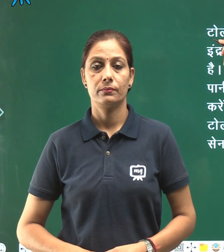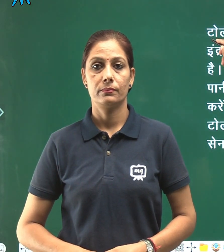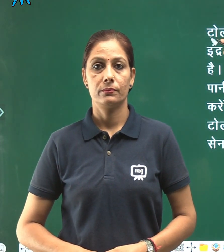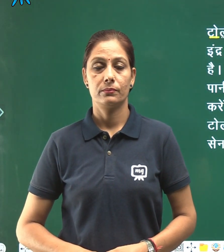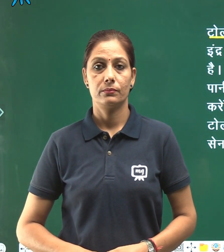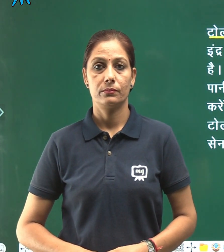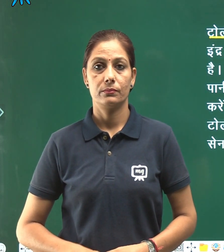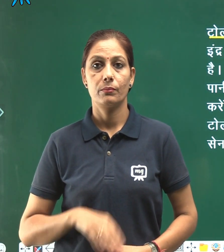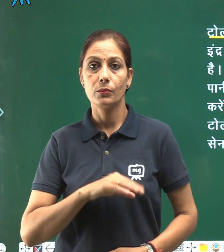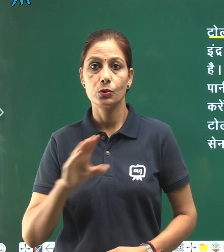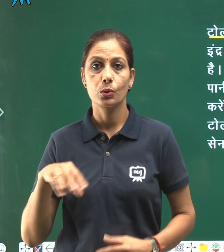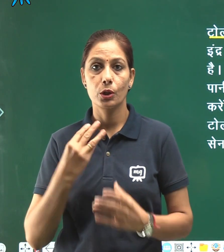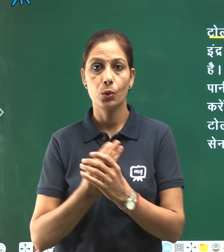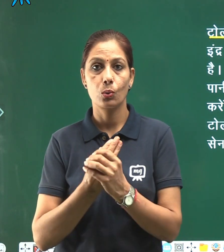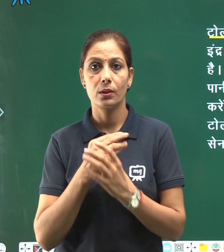टोली का